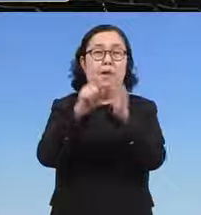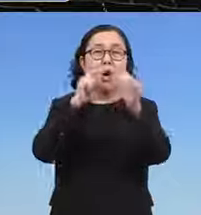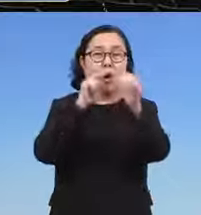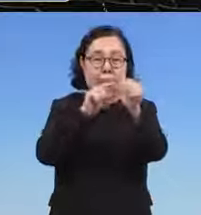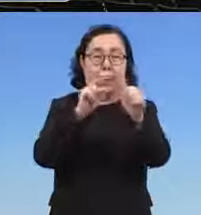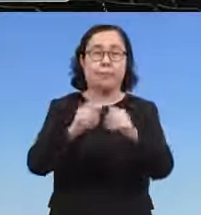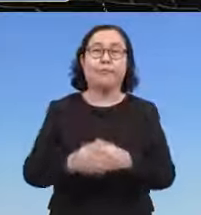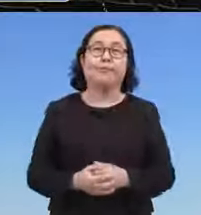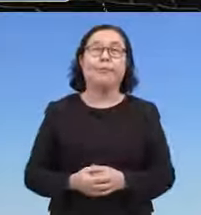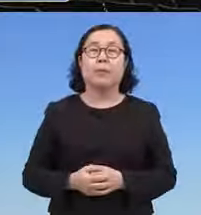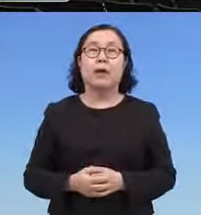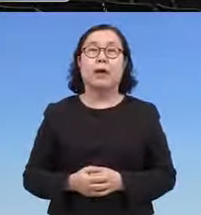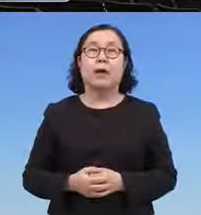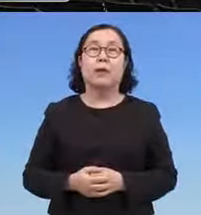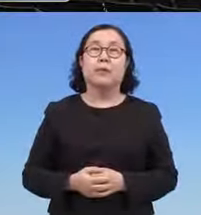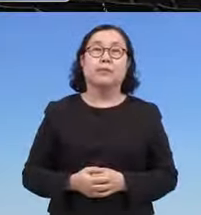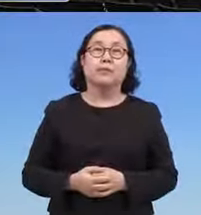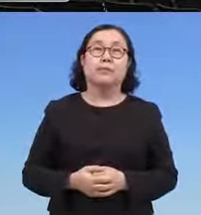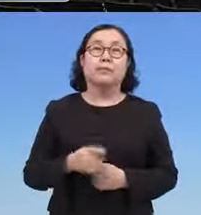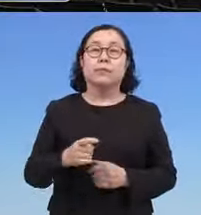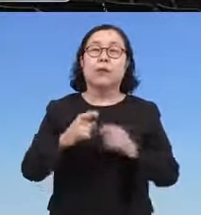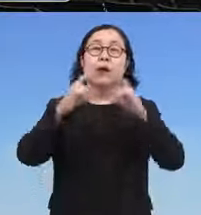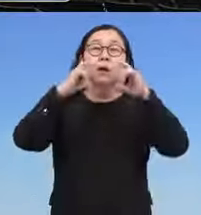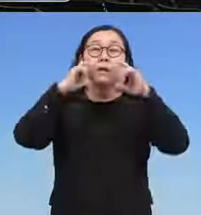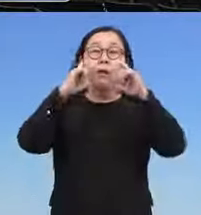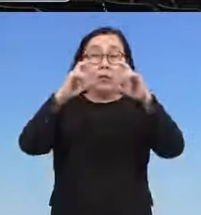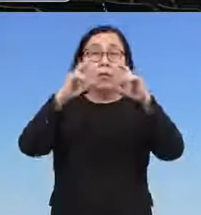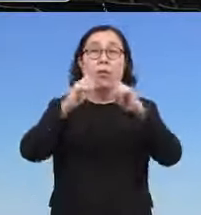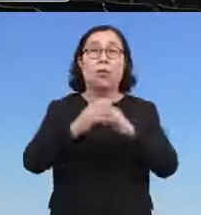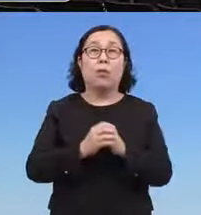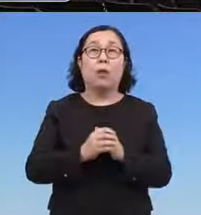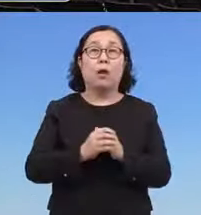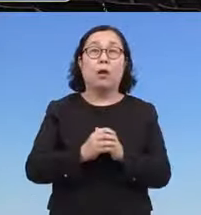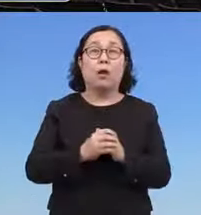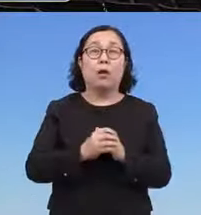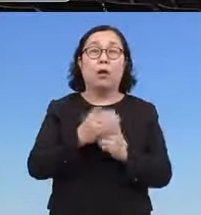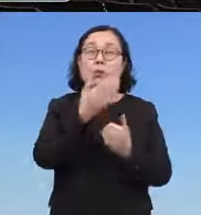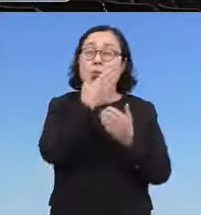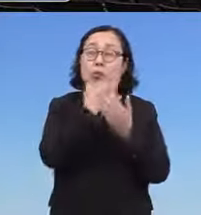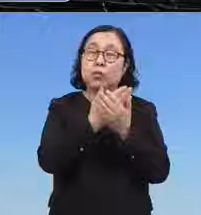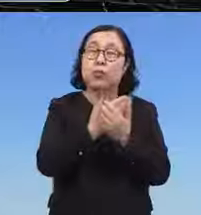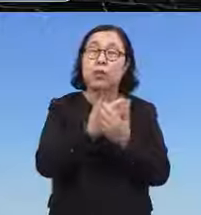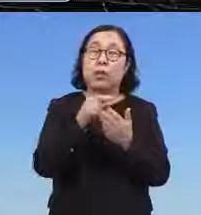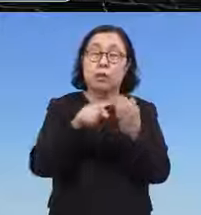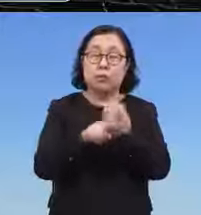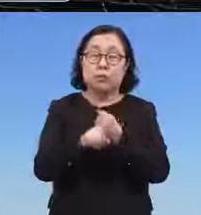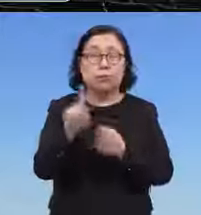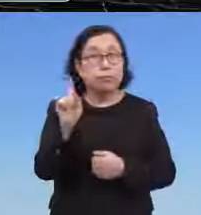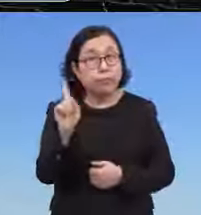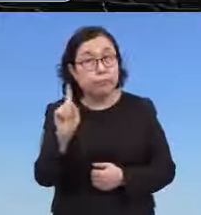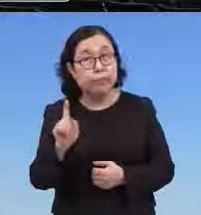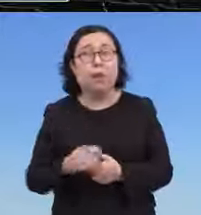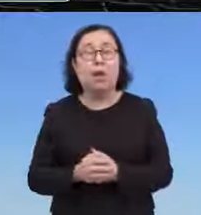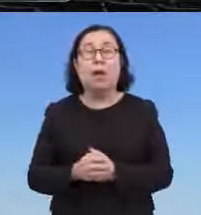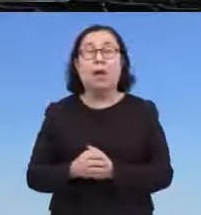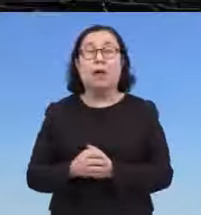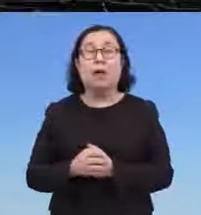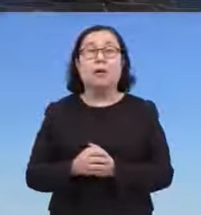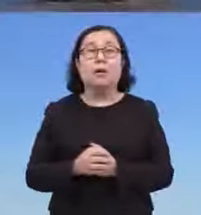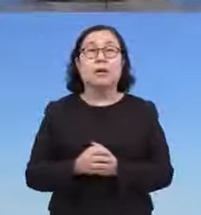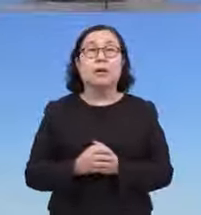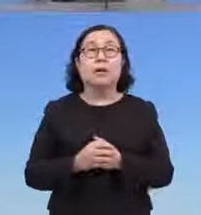믿어라 하시더라. 이 선포가 왜 중요한 의미를 가지고 있는가